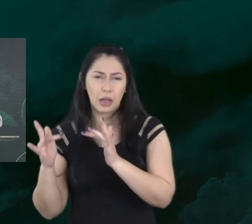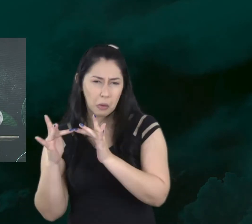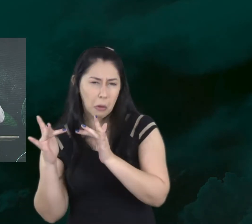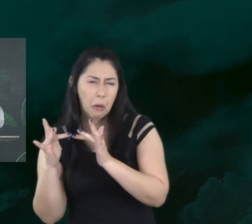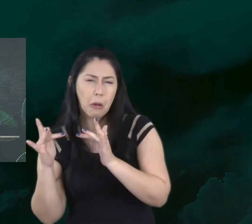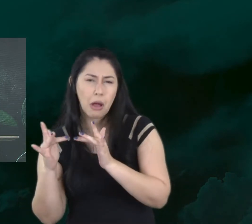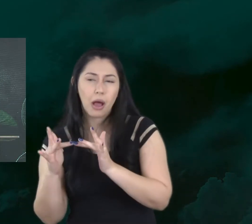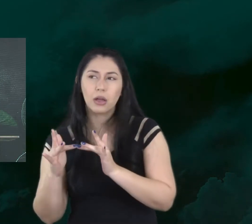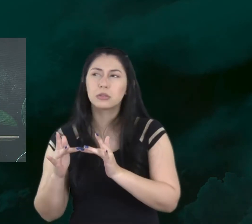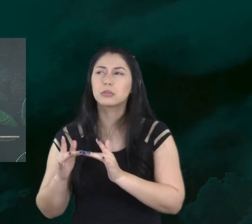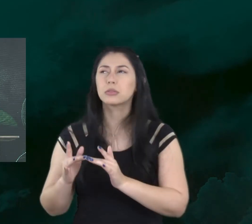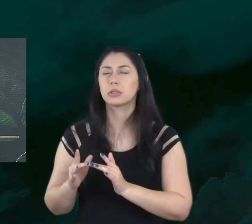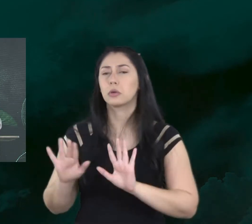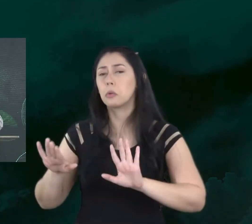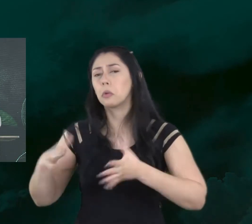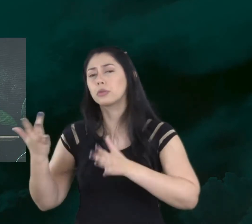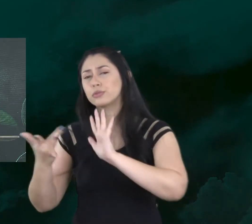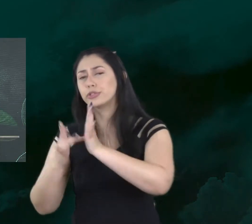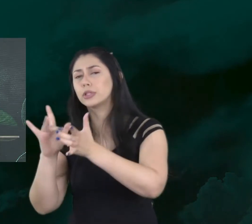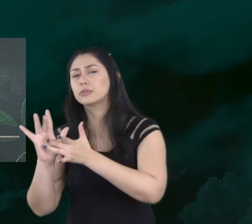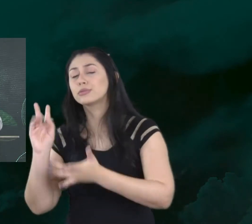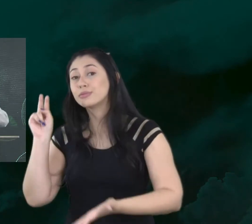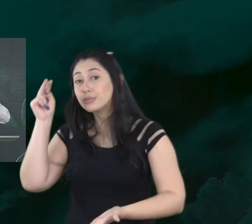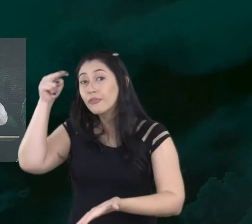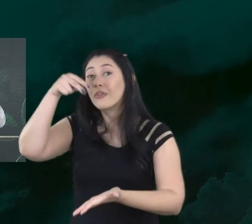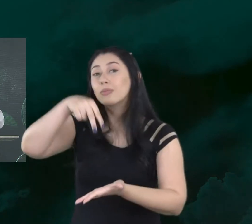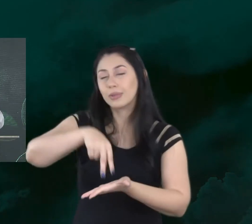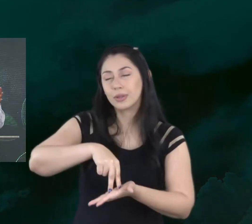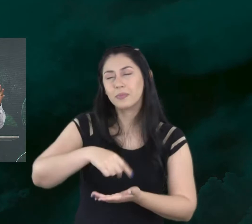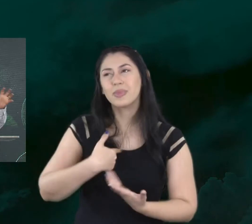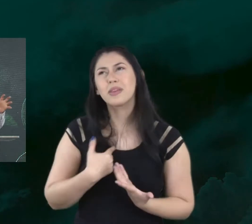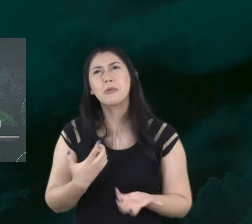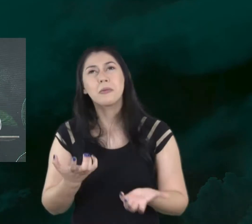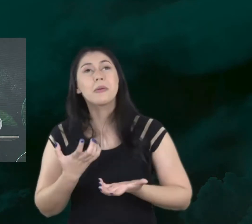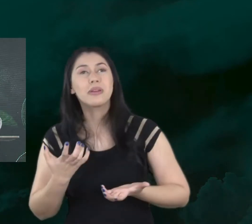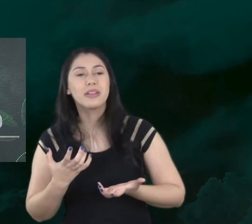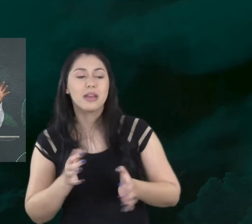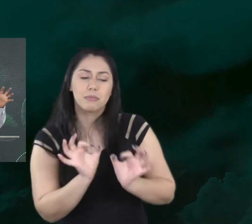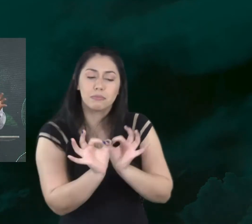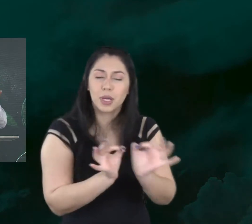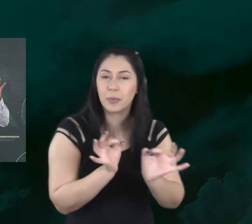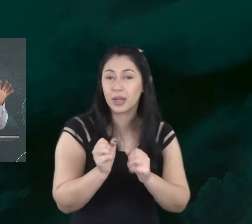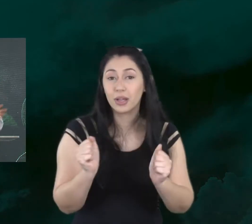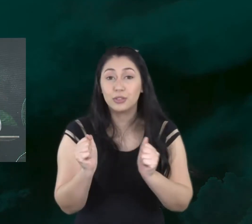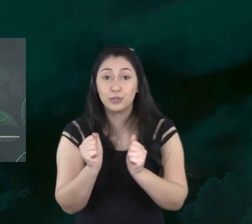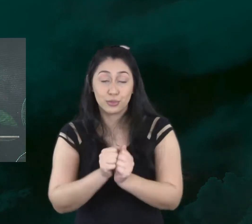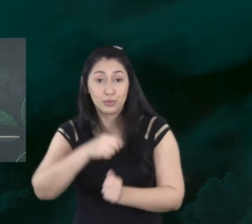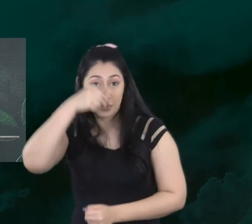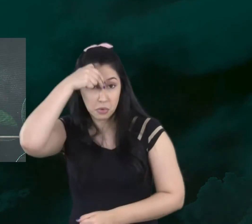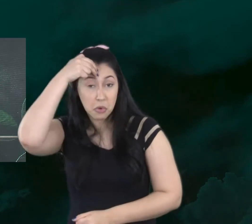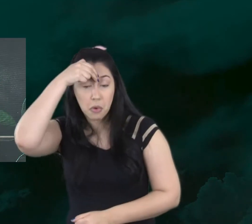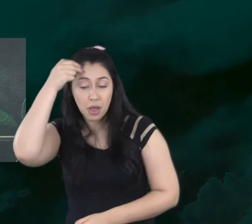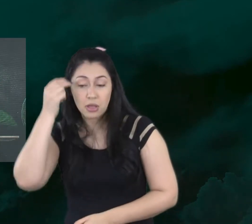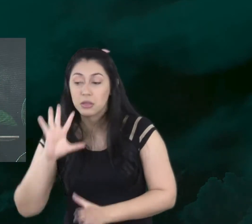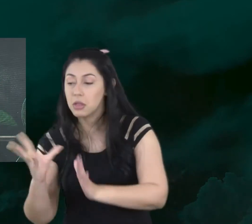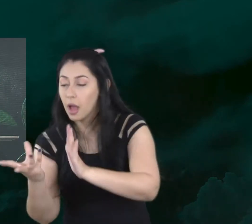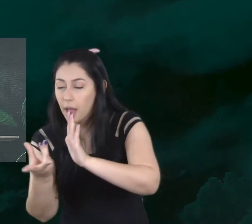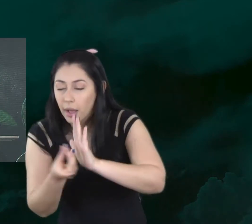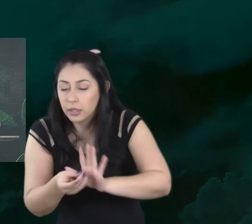Era isso que eu pretendia, né, juntamente com Ezra, nós, né, prepararmos a igreja para isso.